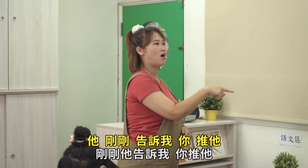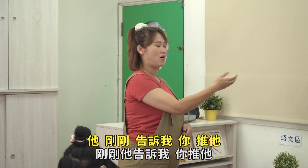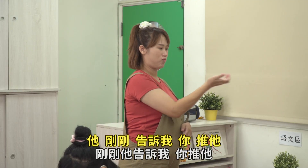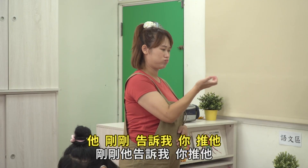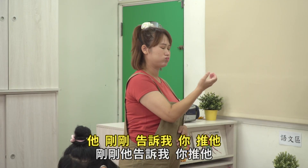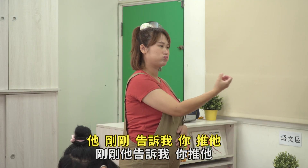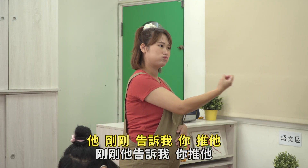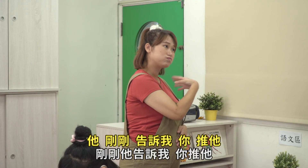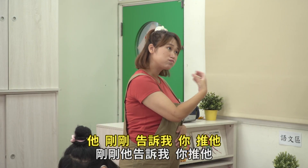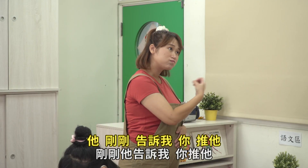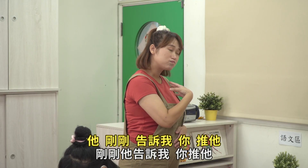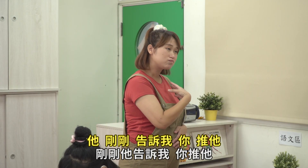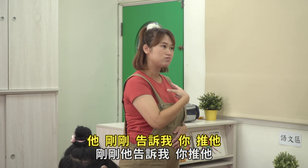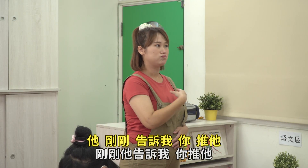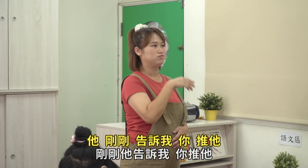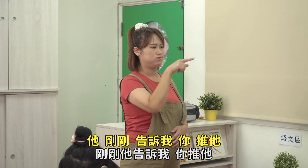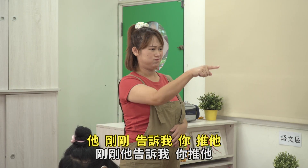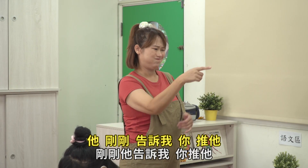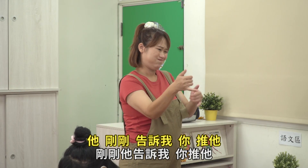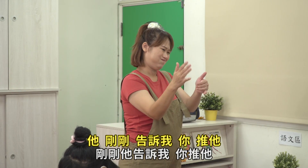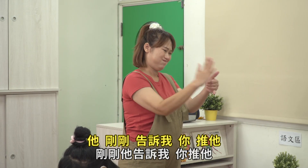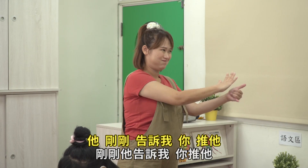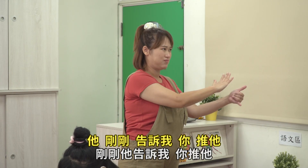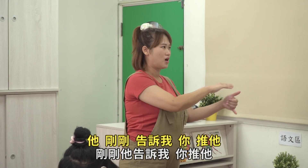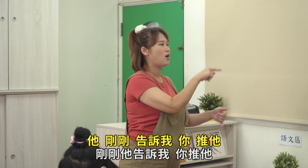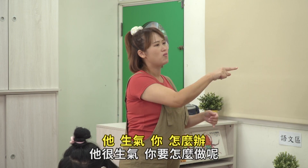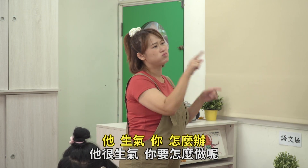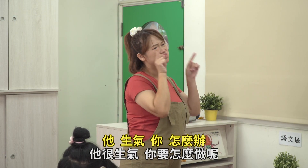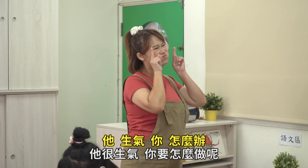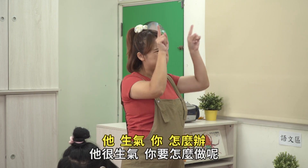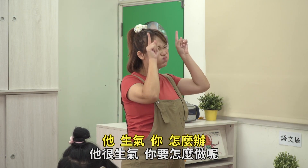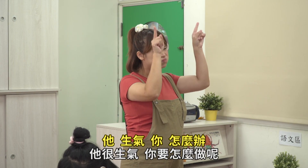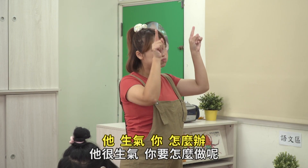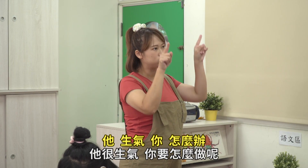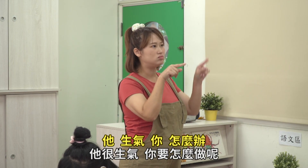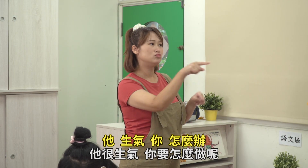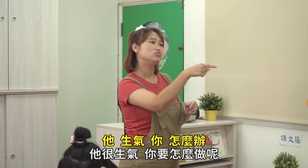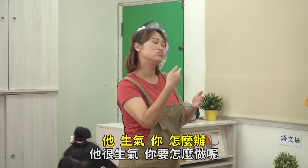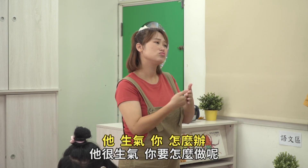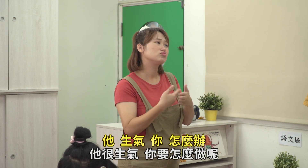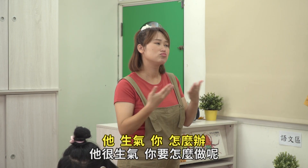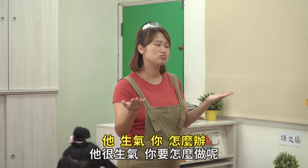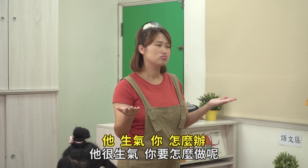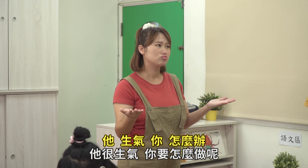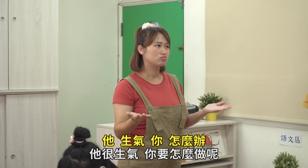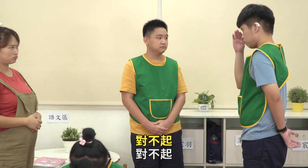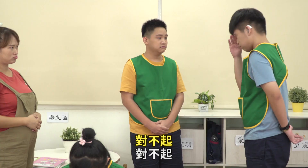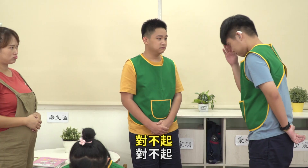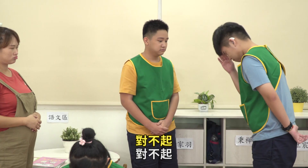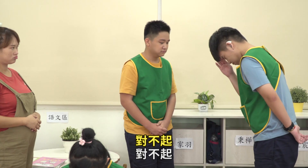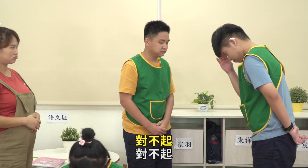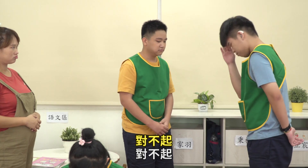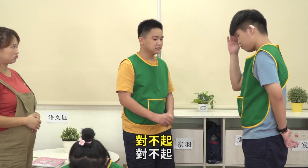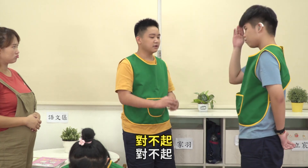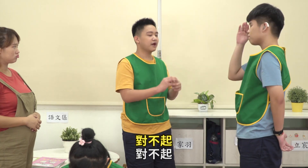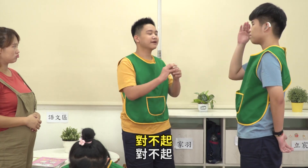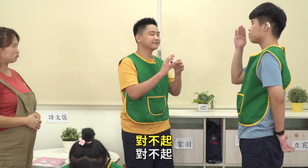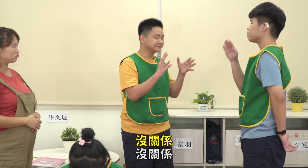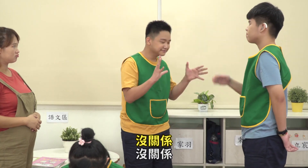刚他告诉我，你推他，他很生气，你要怎么做呢？ 对不起。 没